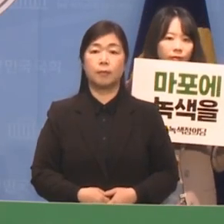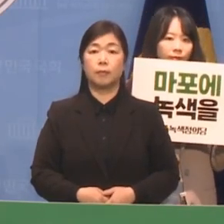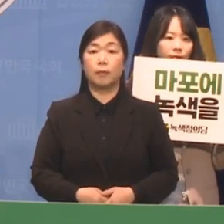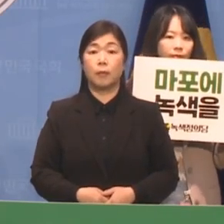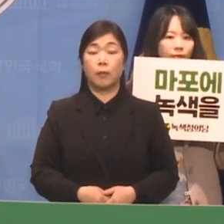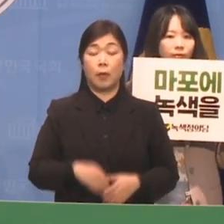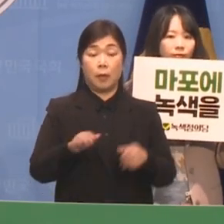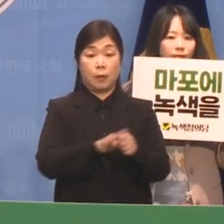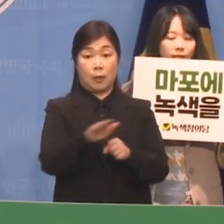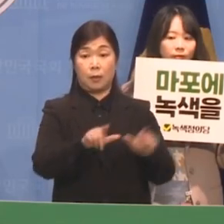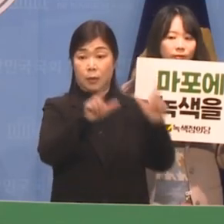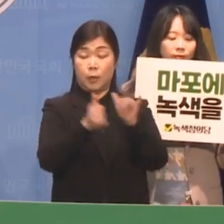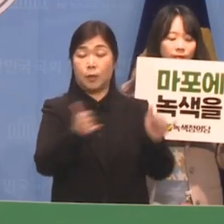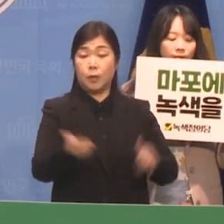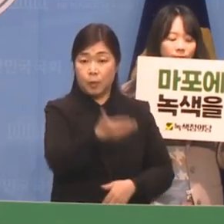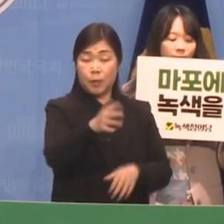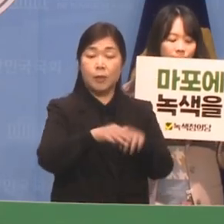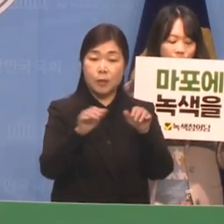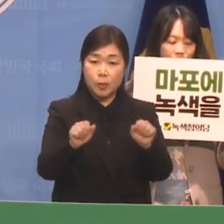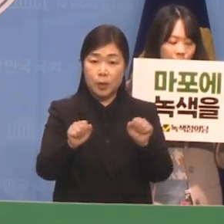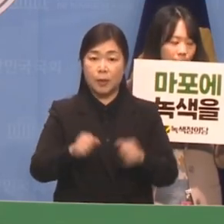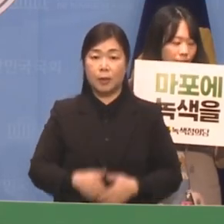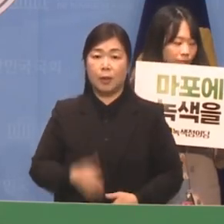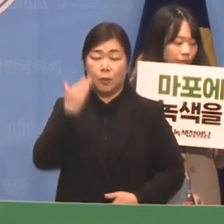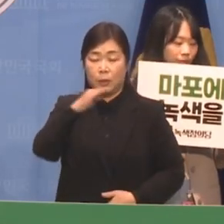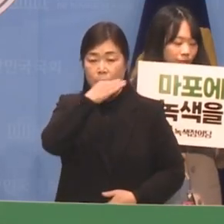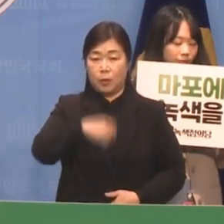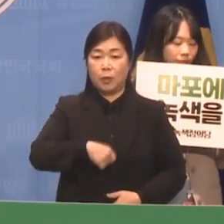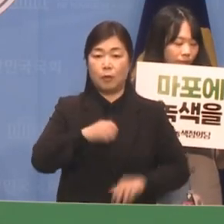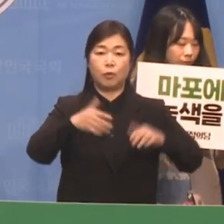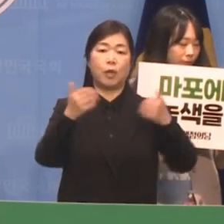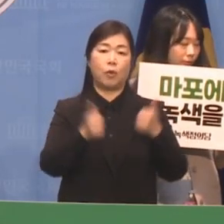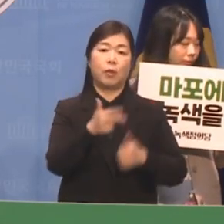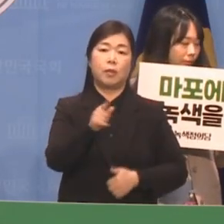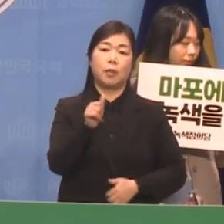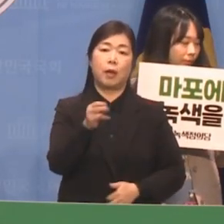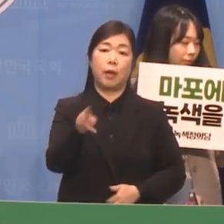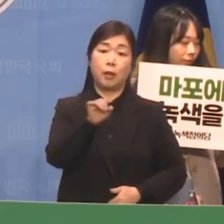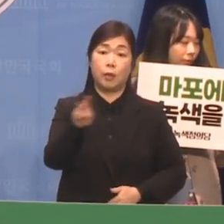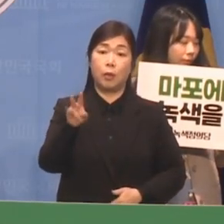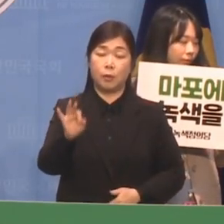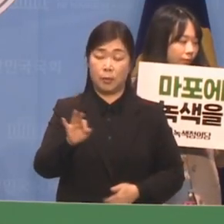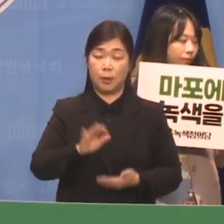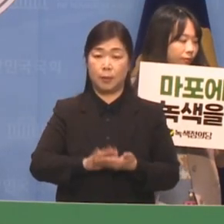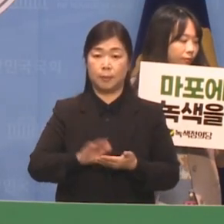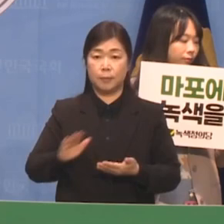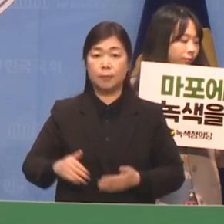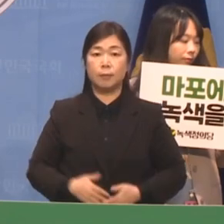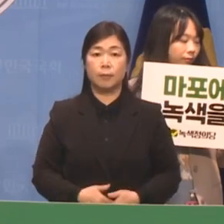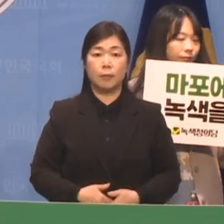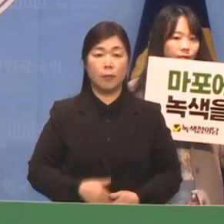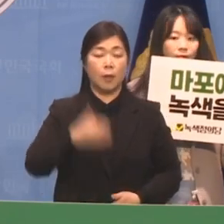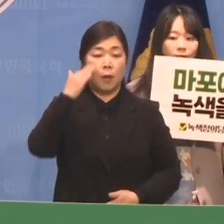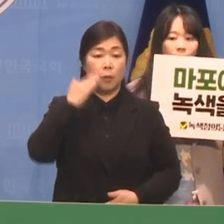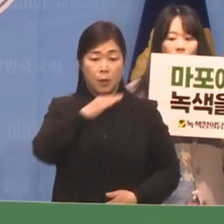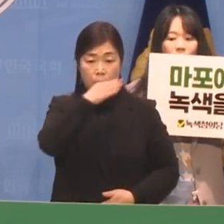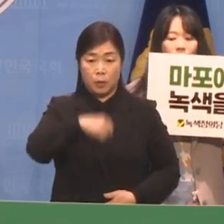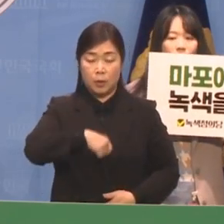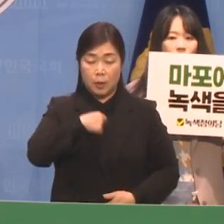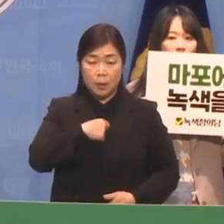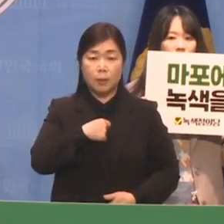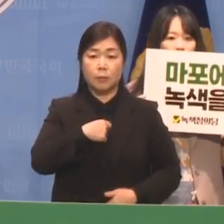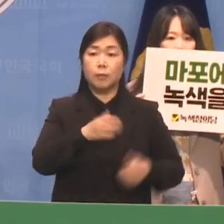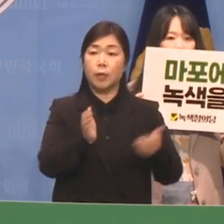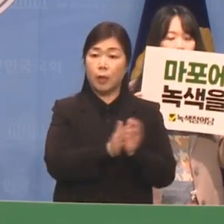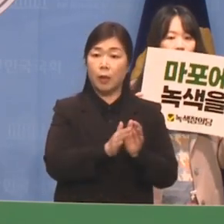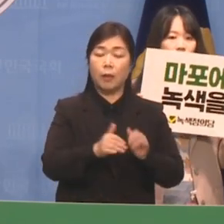네, 사랑하는 시민 여러분 안녕하십니까? 녹색정의당 국회의원 장혜영입니다. 녹색정의당의 당당한